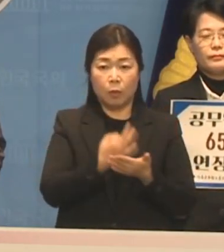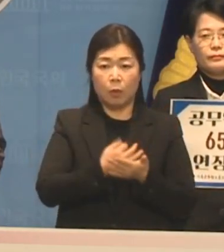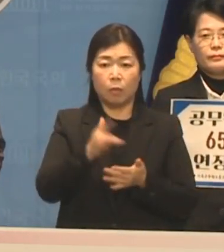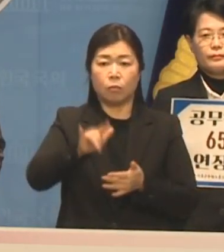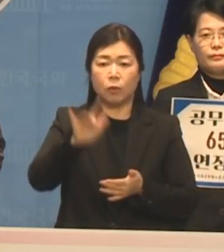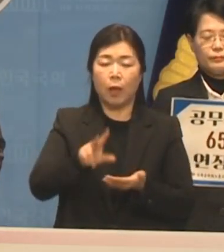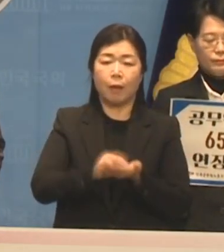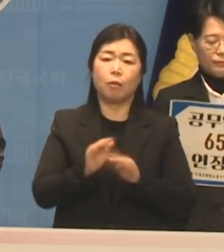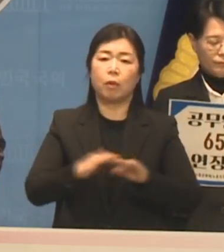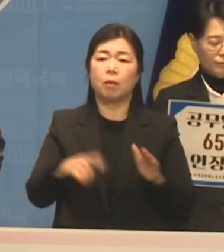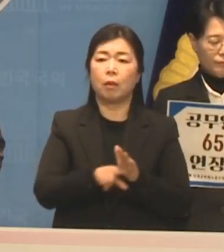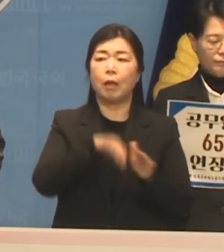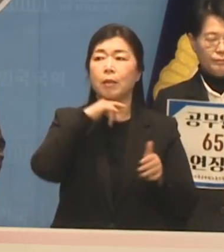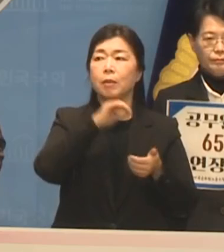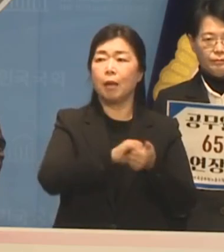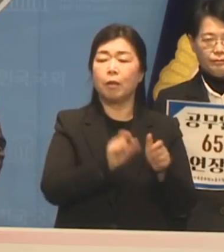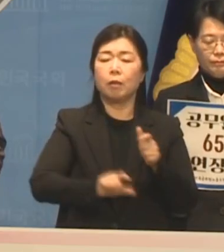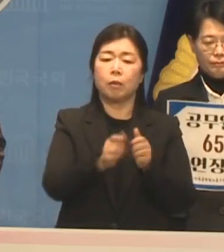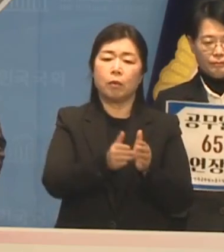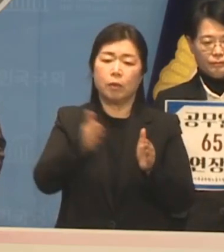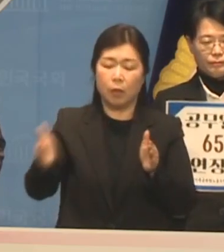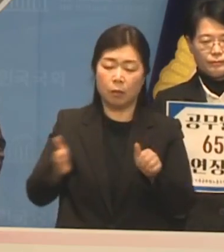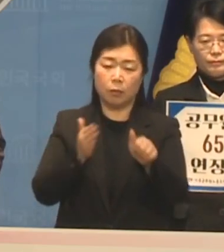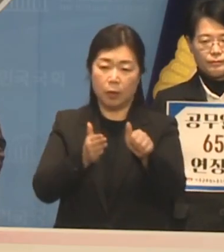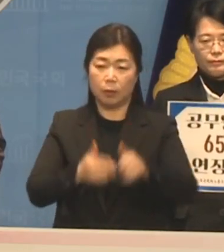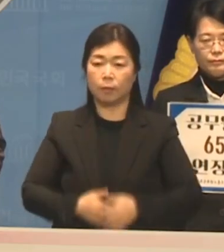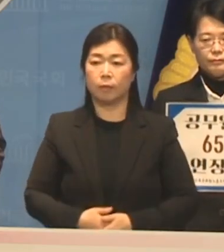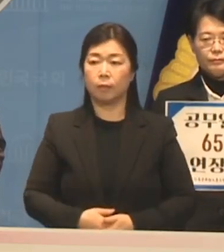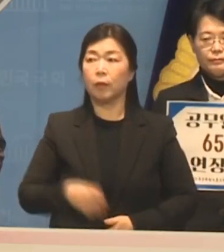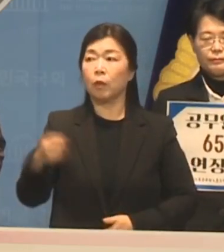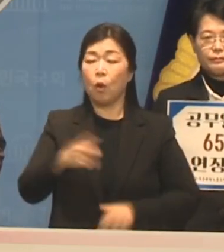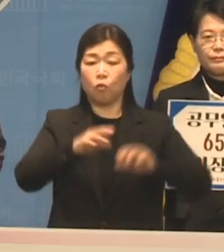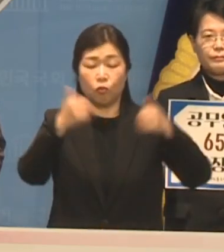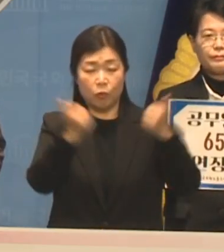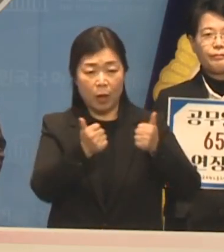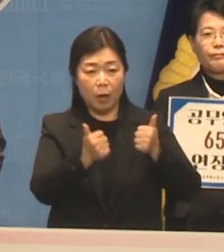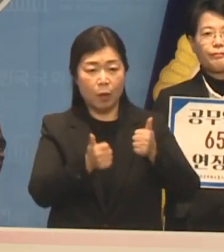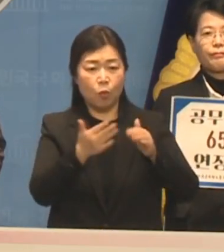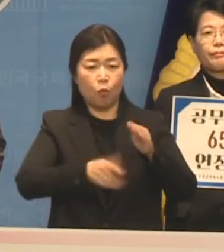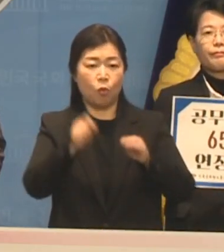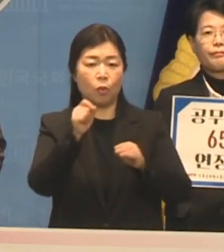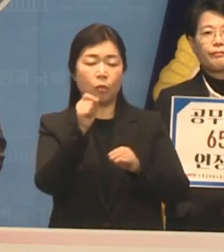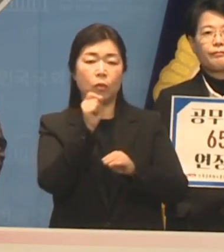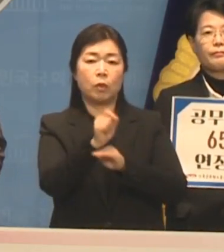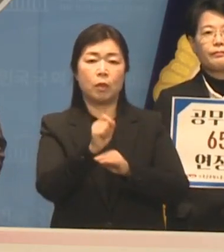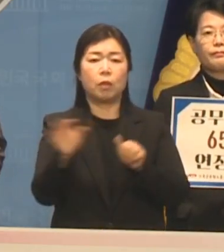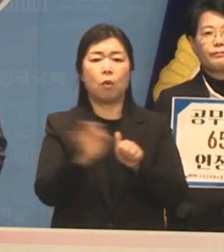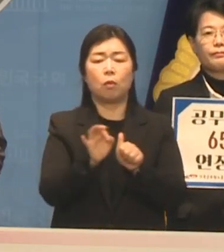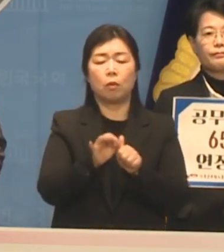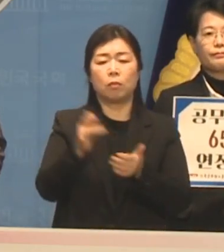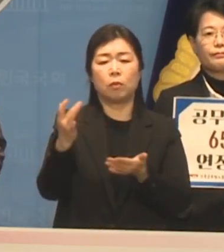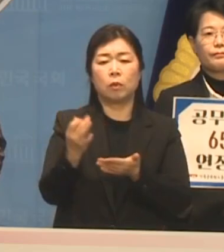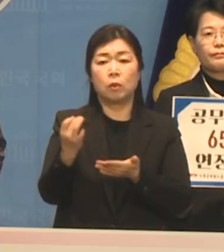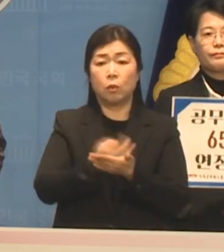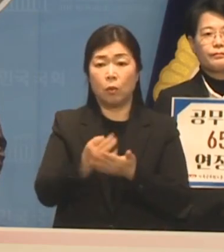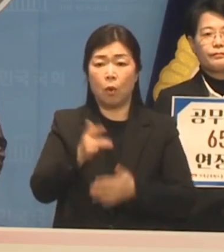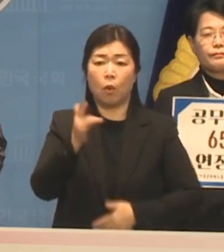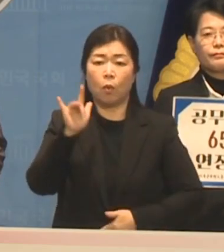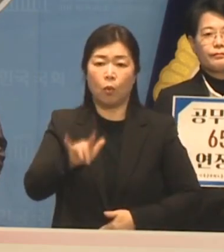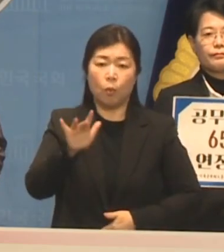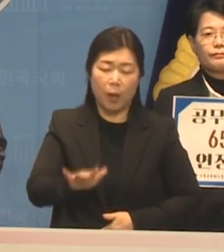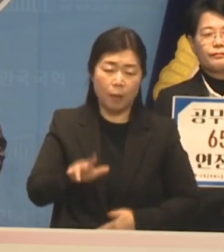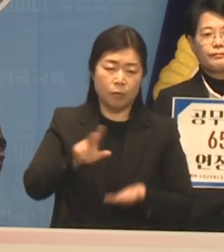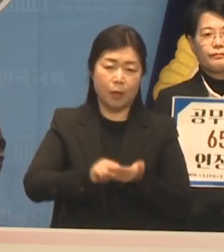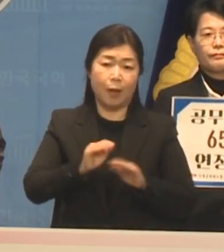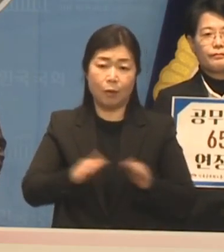위한 정년연장에 나서라. 우리는 또다시 국회에 공무원연금 소득 공백 해소 약속 이행을 촉구하기 위해